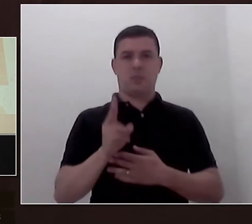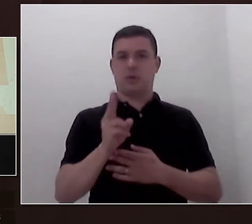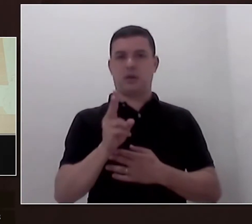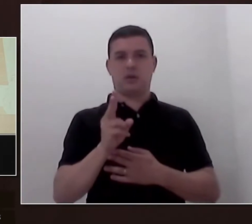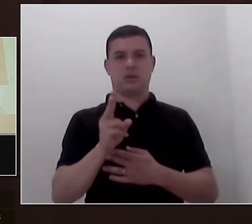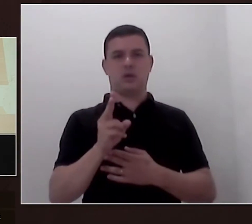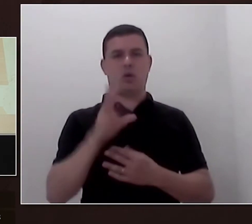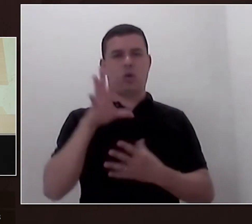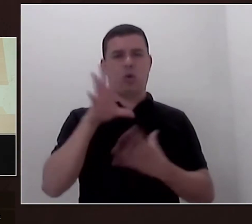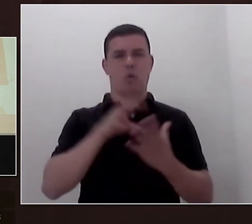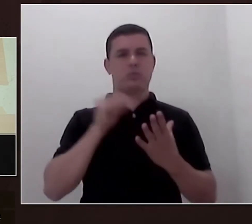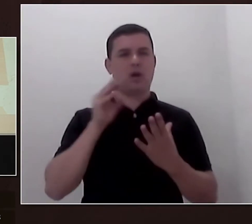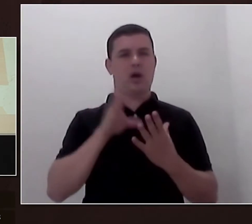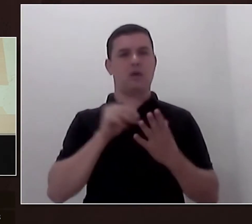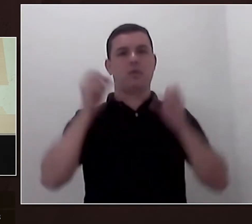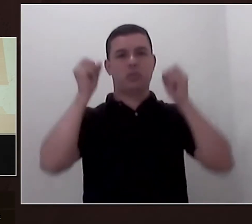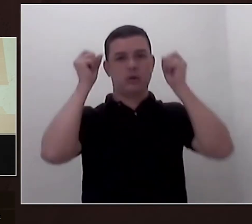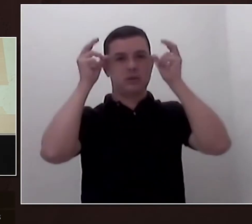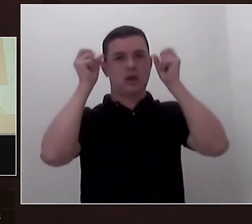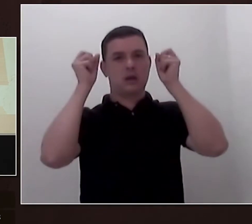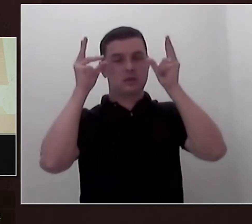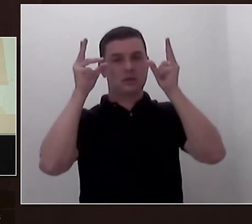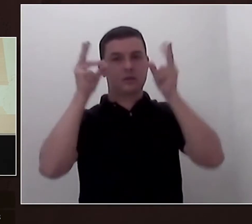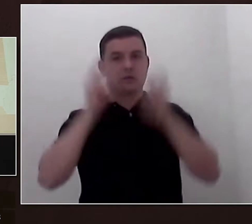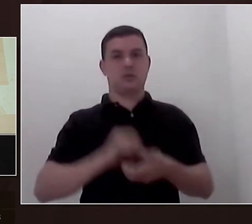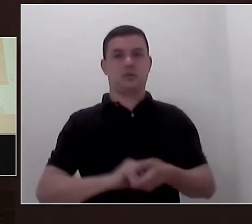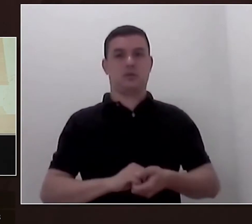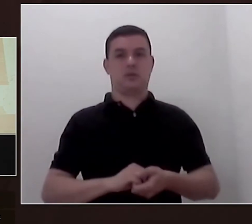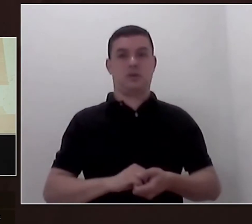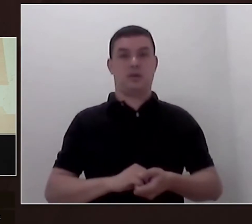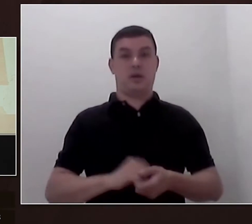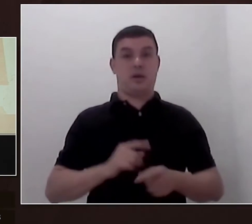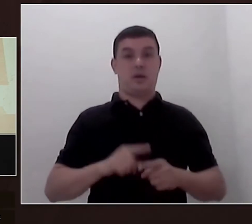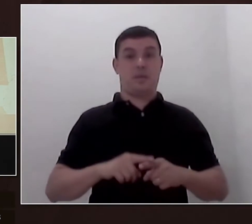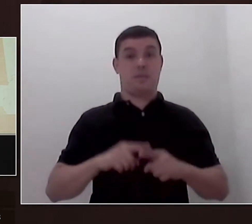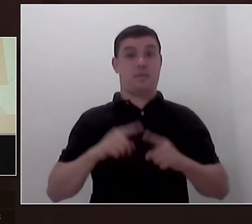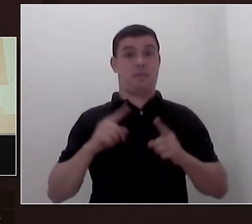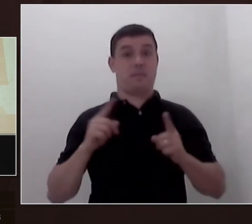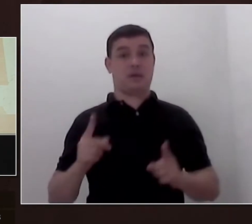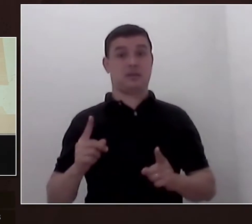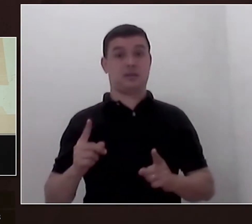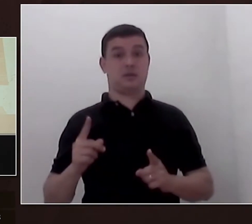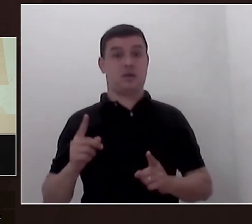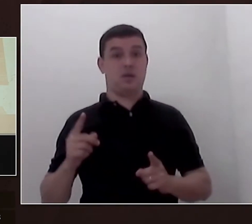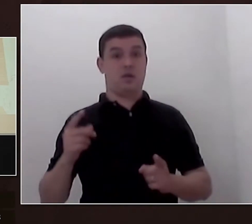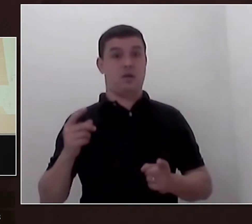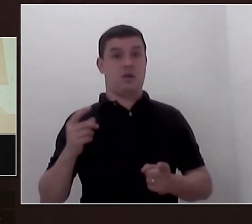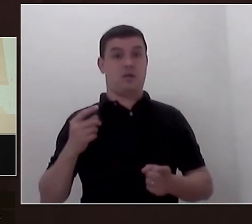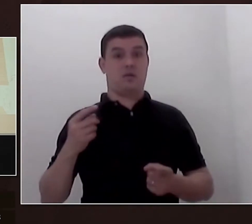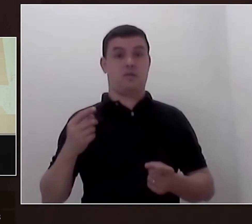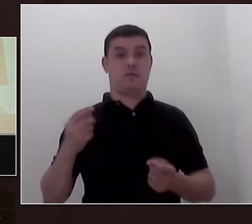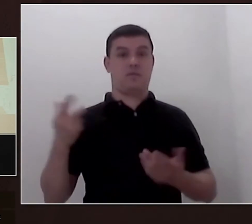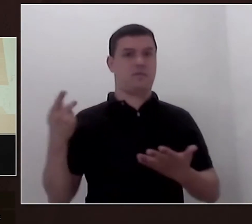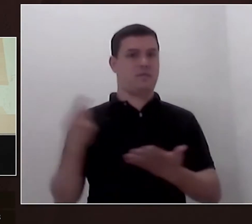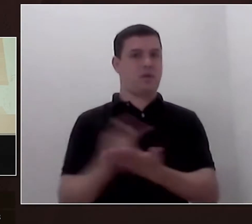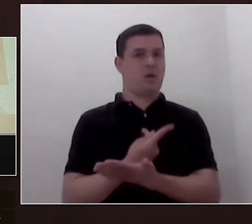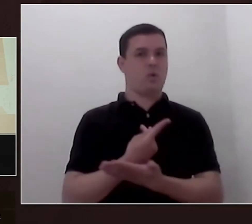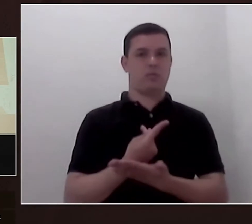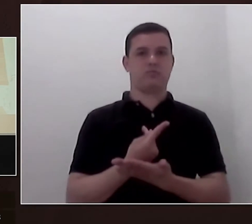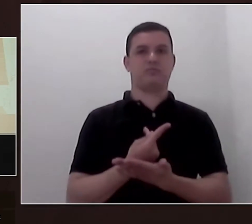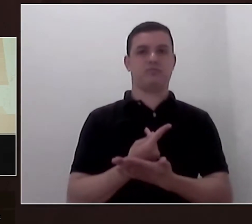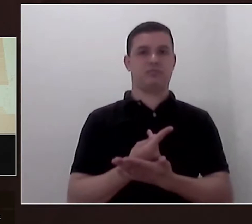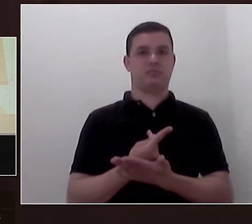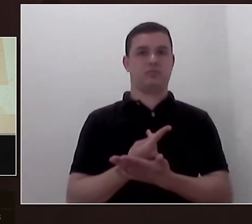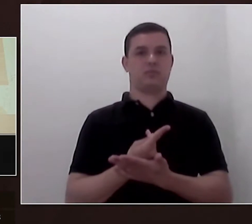produzirem piolhos, porém não o puderam. A partir daí falhou. Daí para frente, né,